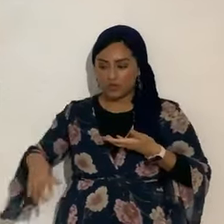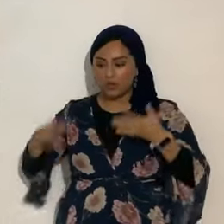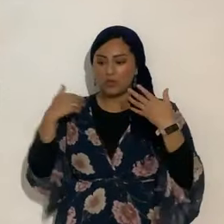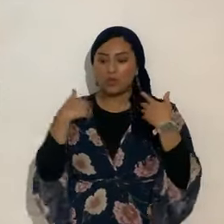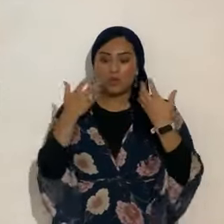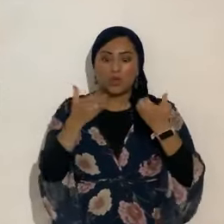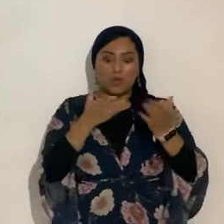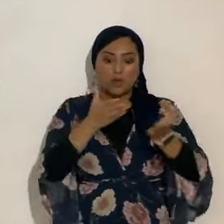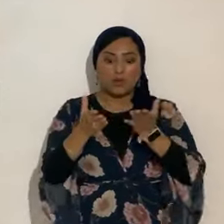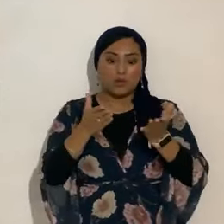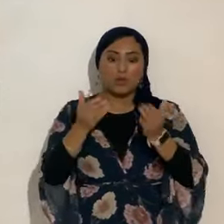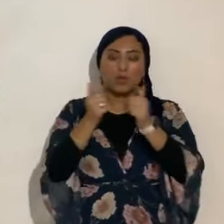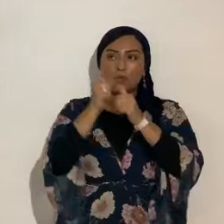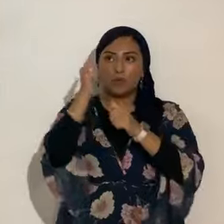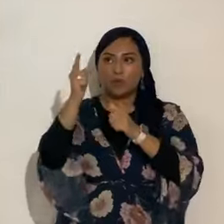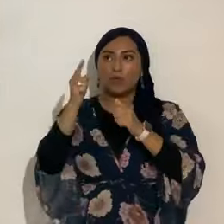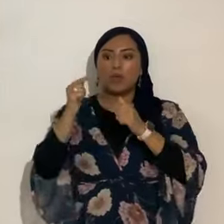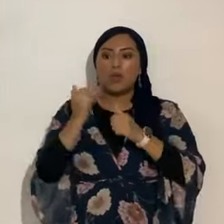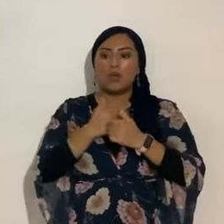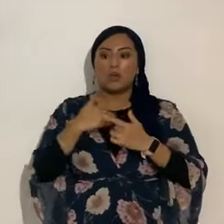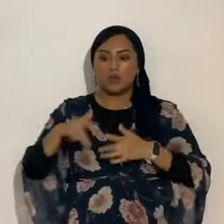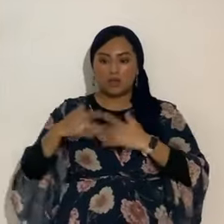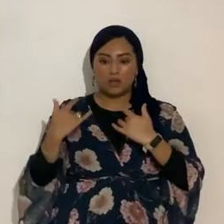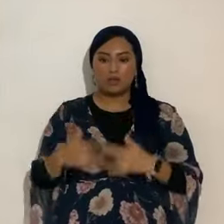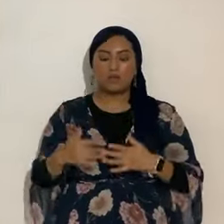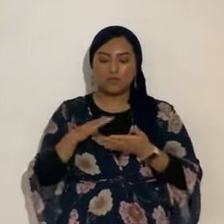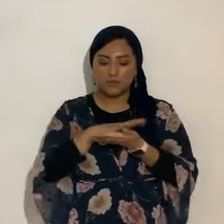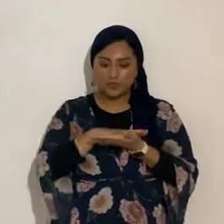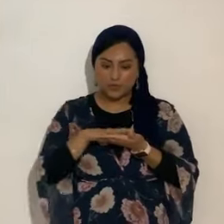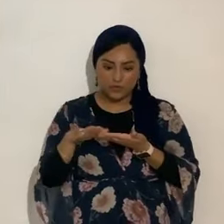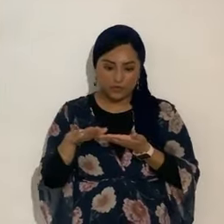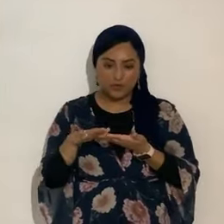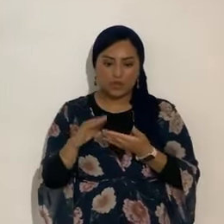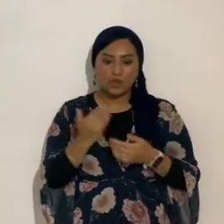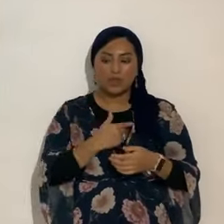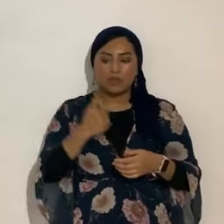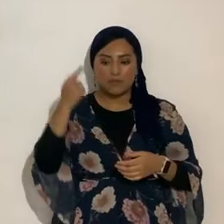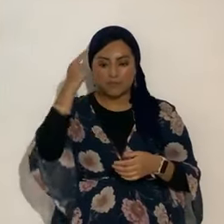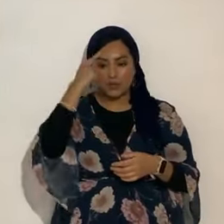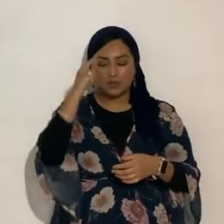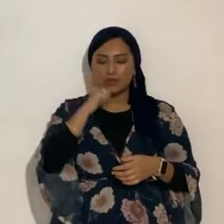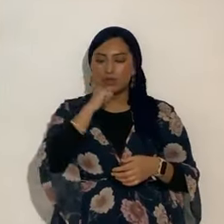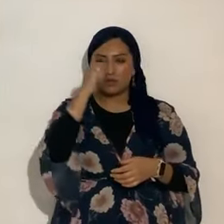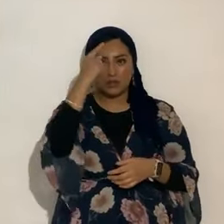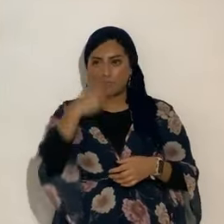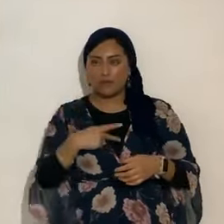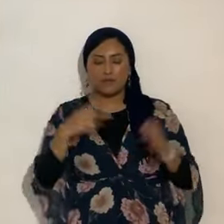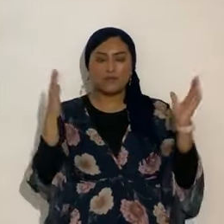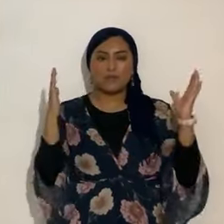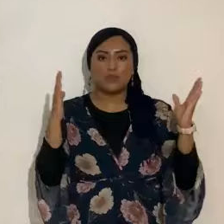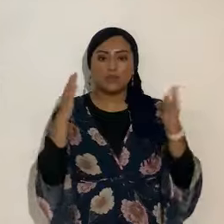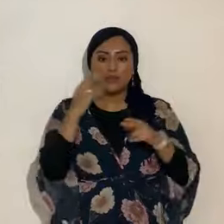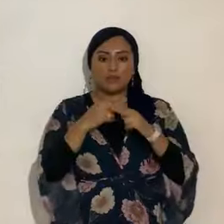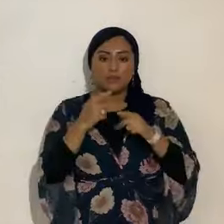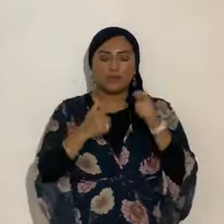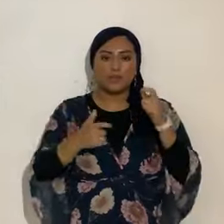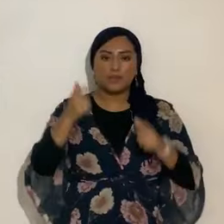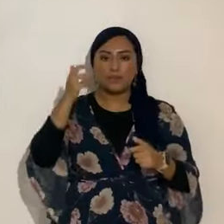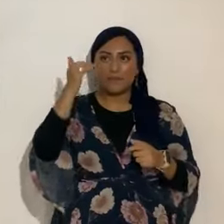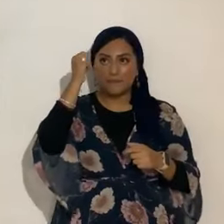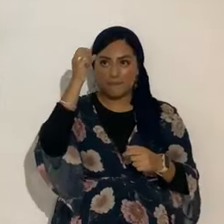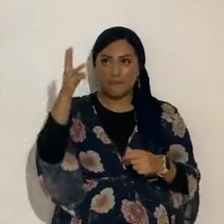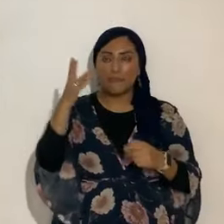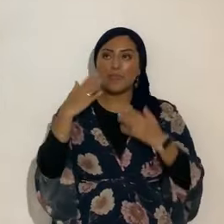Queremos servirte con un corazón íntegro, puro, que nuestra mente no esté dividida. En el nombre de nuestro don Yahshua